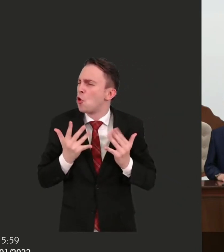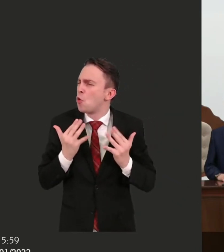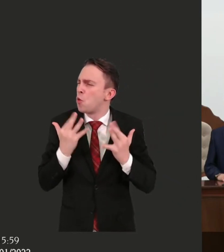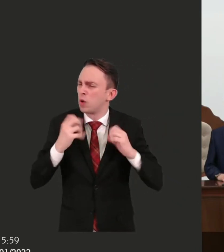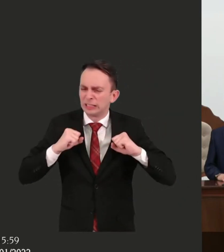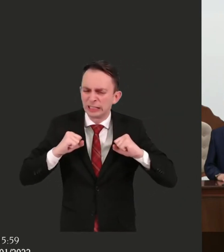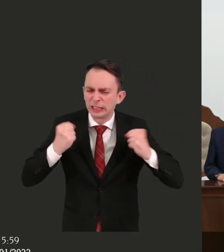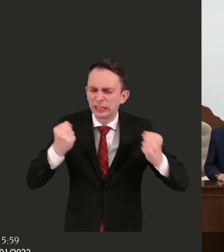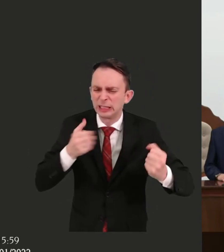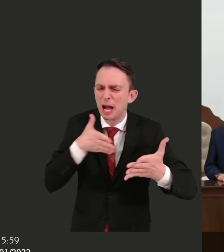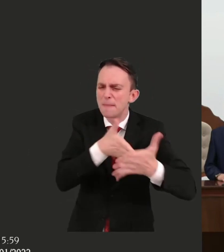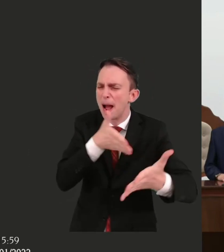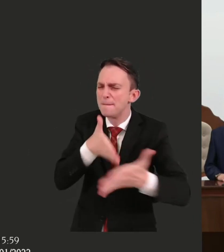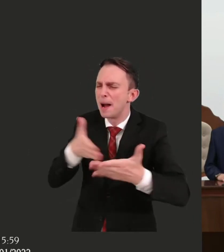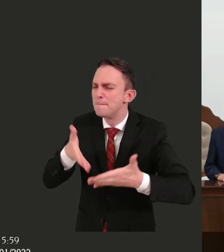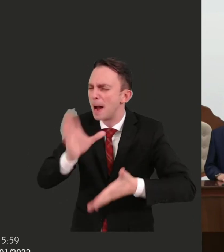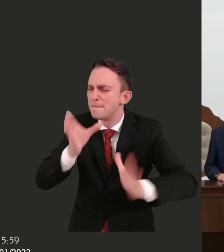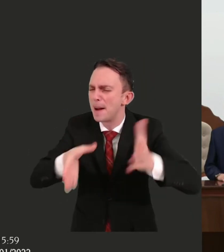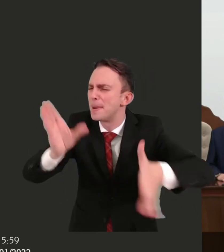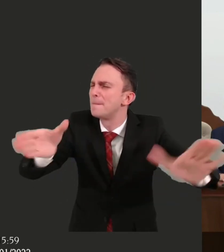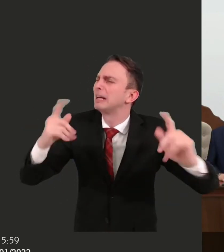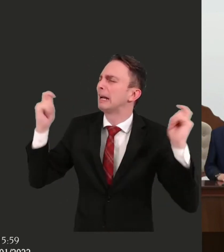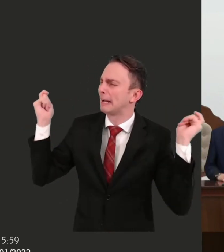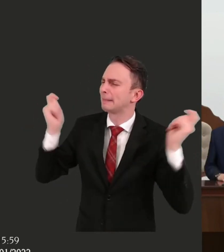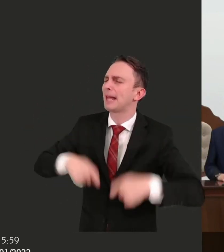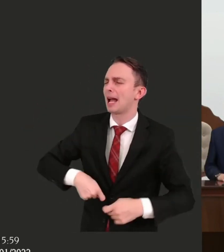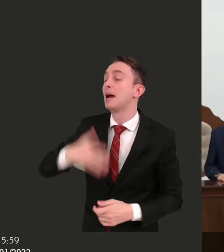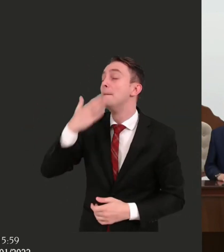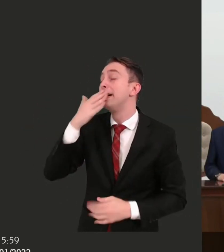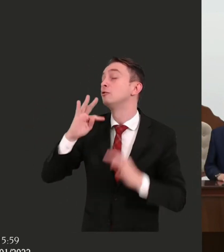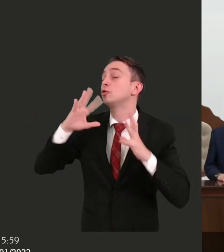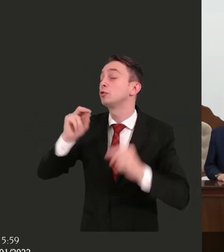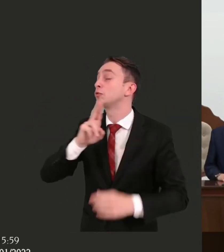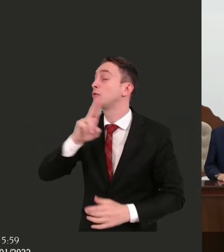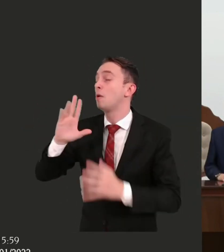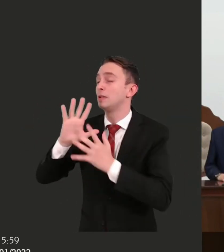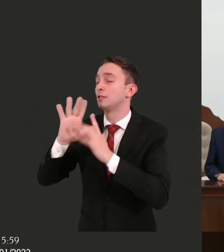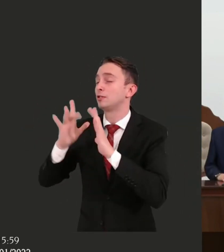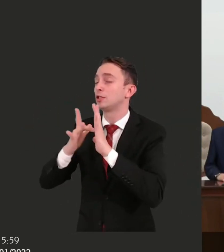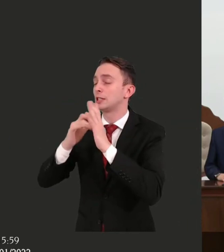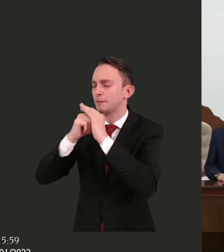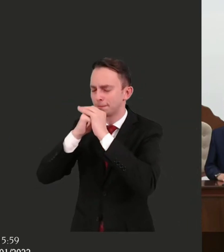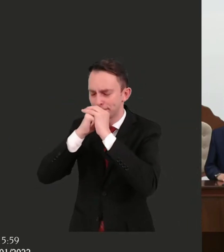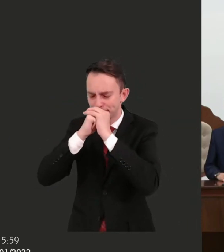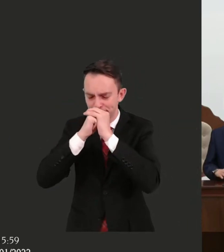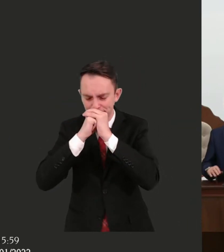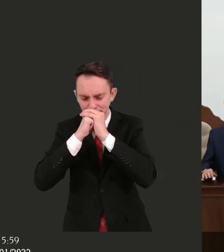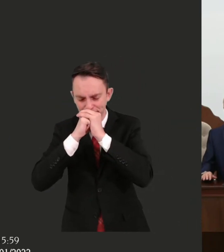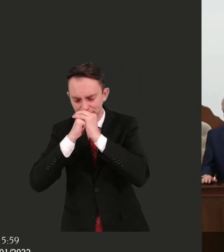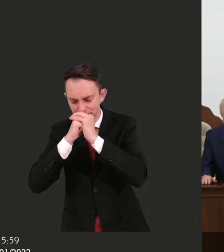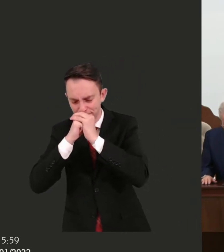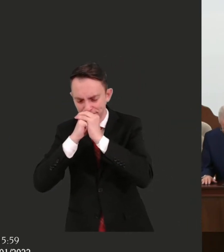tuas bênçãos, em nome de Jesus Cristo, teu Filho, que é bendito e eterno. Amém.